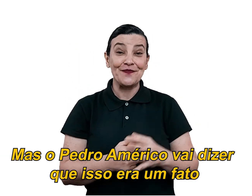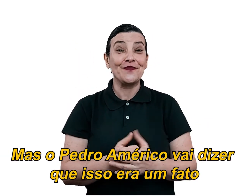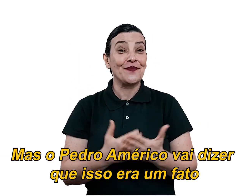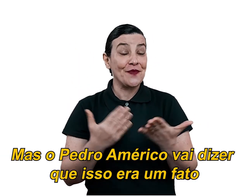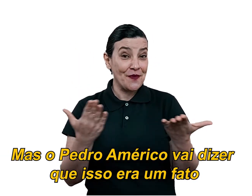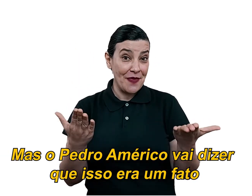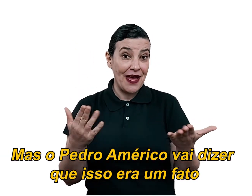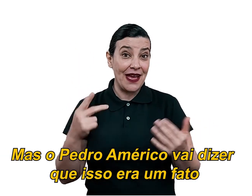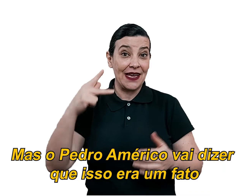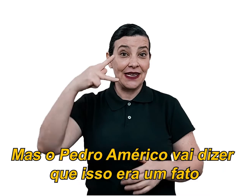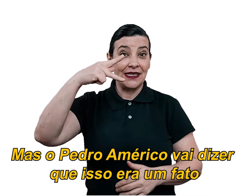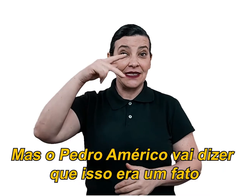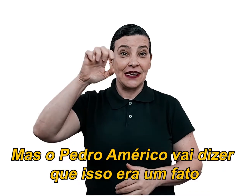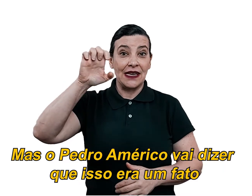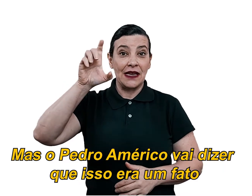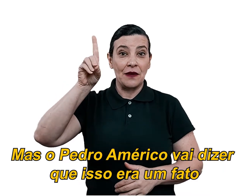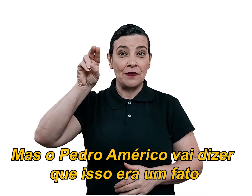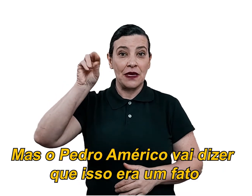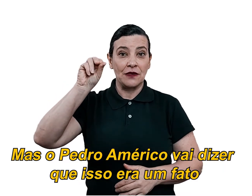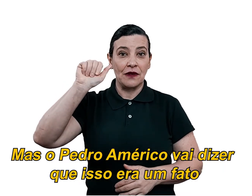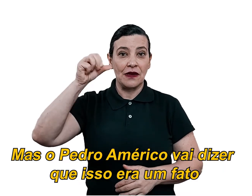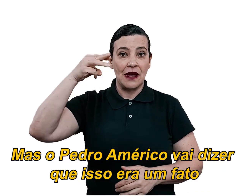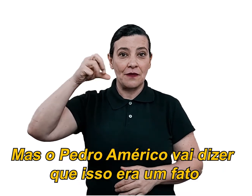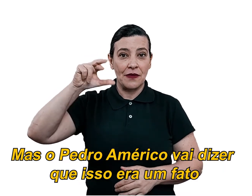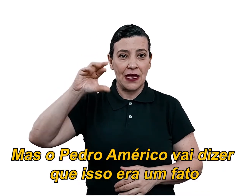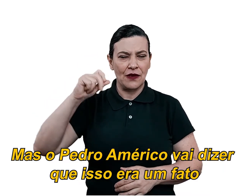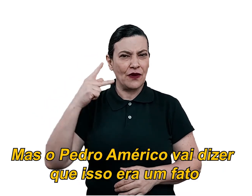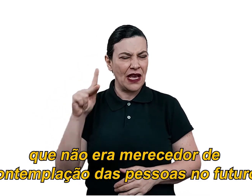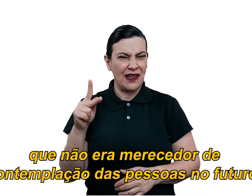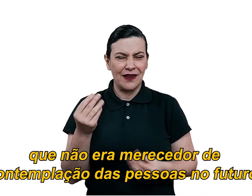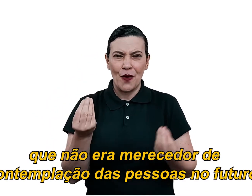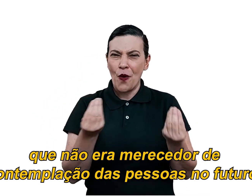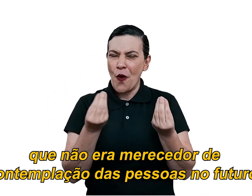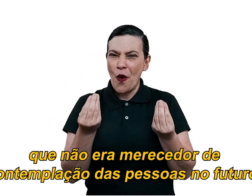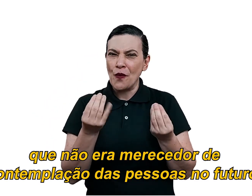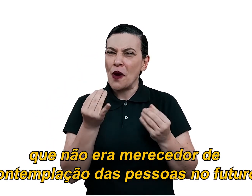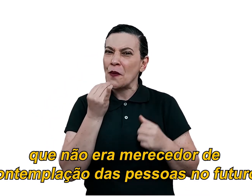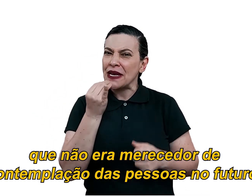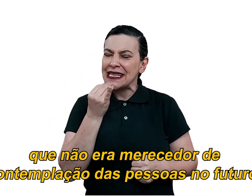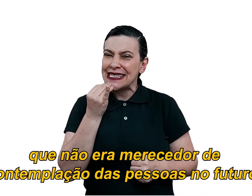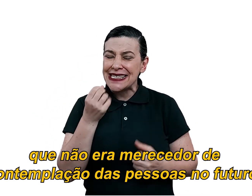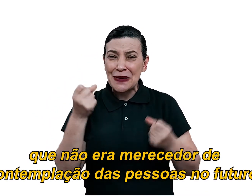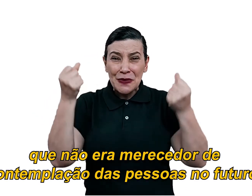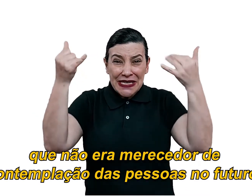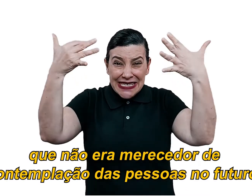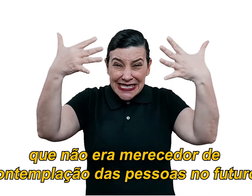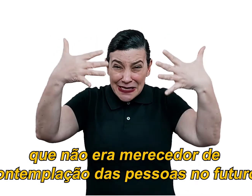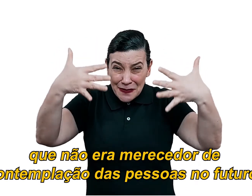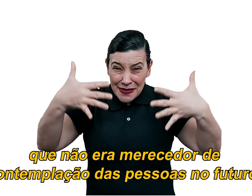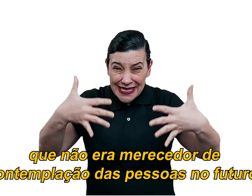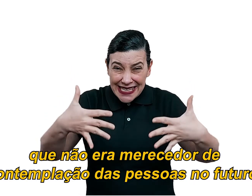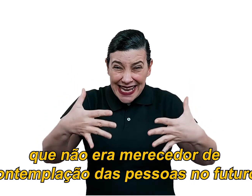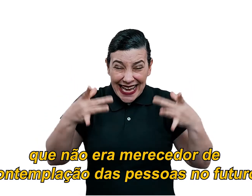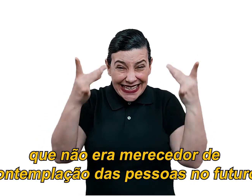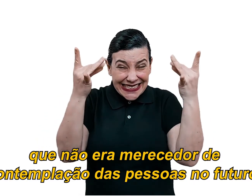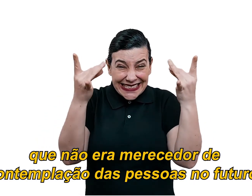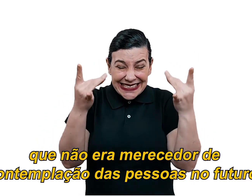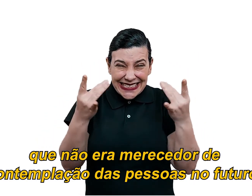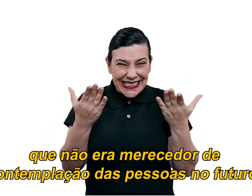Pedro Américo vai dizer que isso era um fato que não era merecedor de contemplação das pessoas no